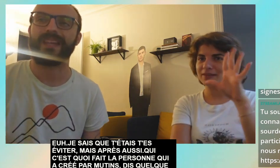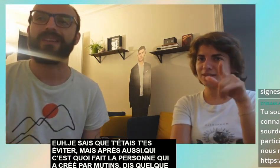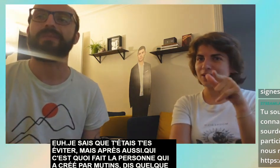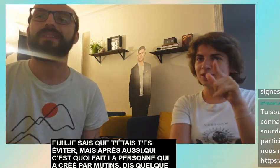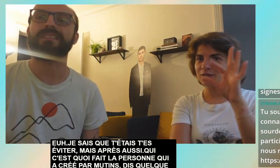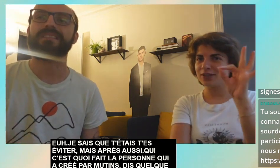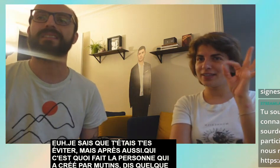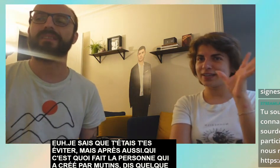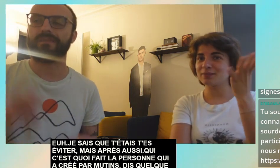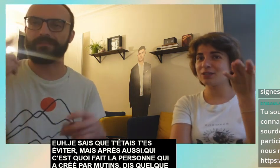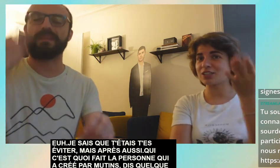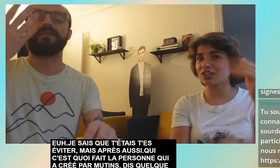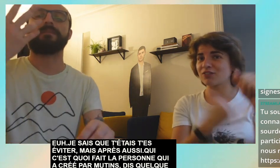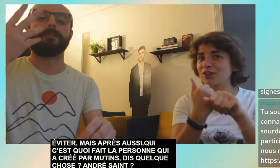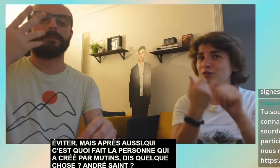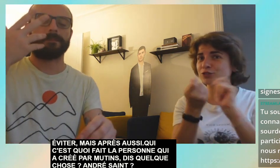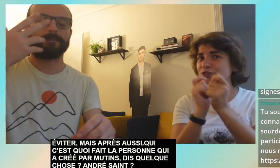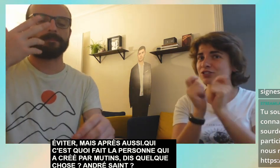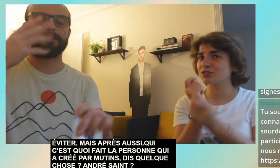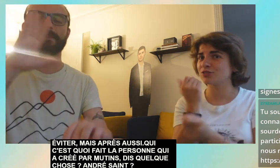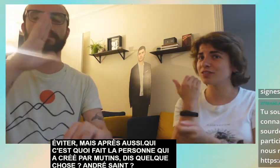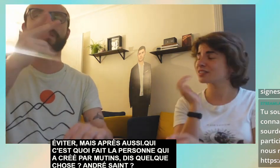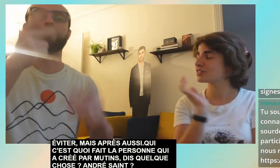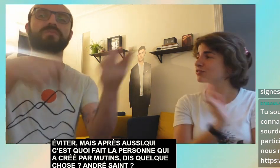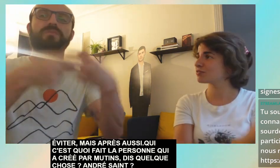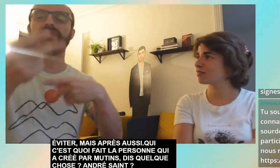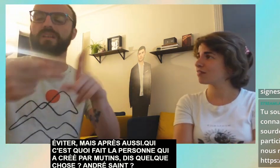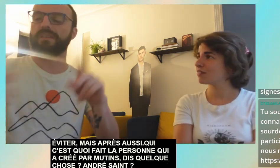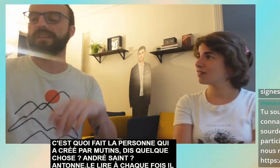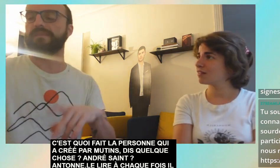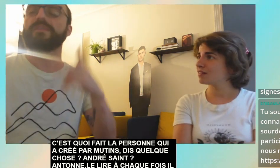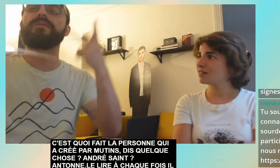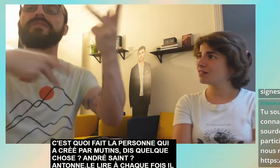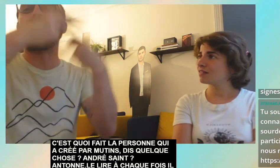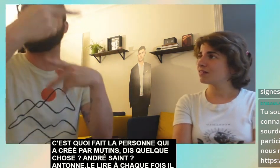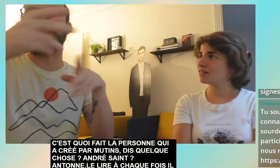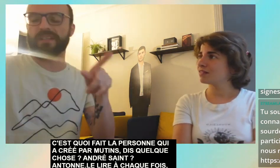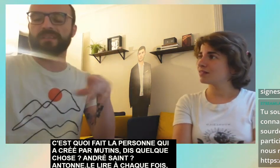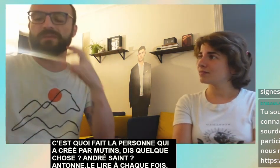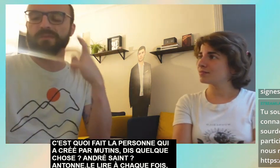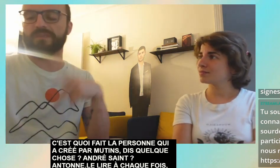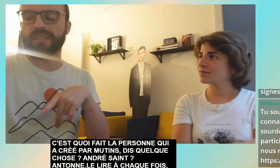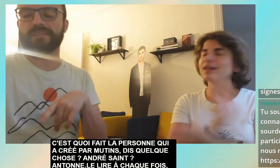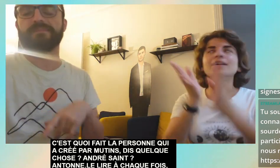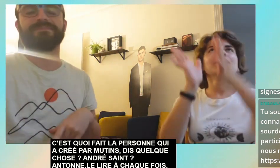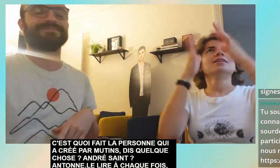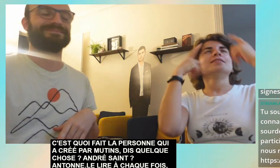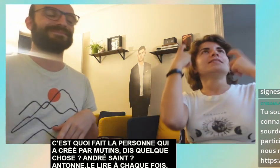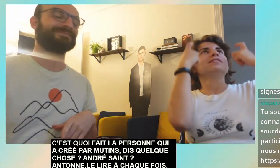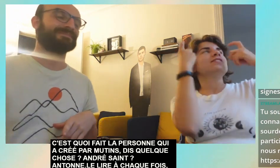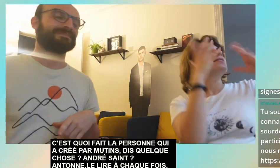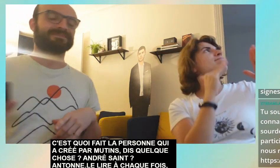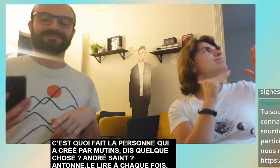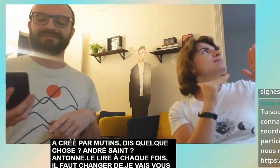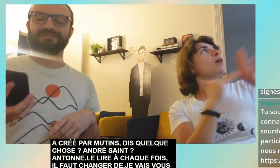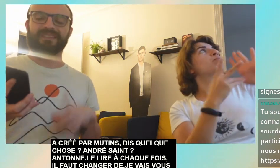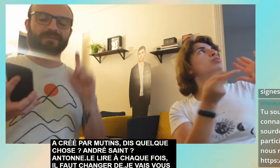Attends. Le lien Discord. Mais à chaque fois, il faut changer de lien. Je vais vous en renvoyer un dans le chat. Ah, plus